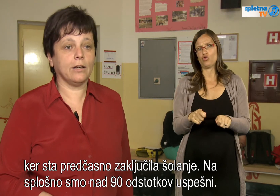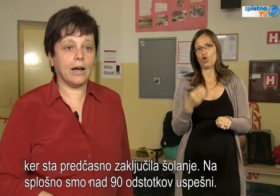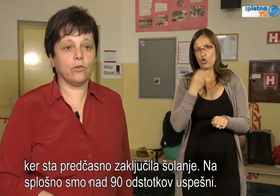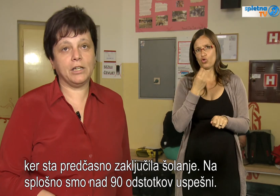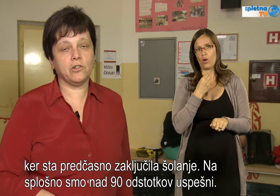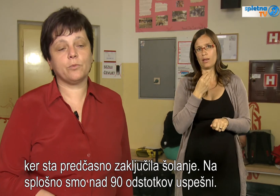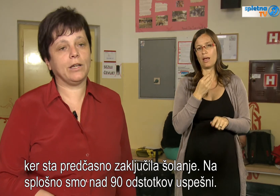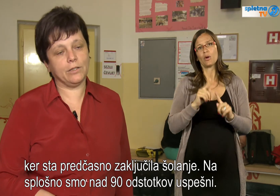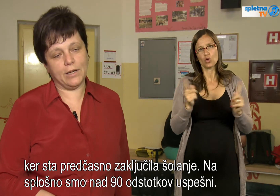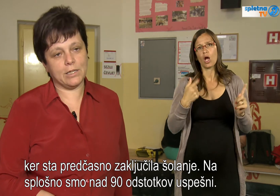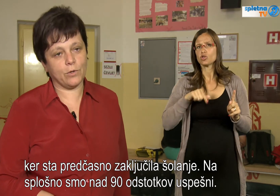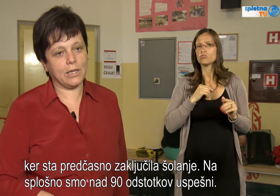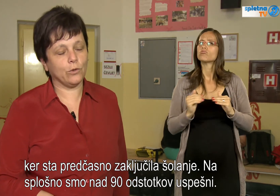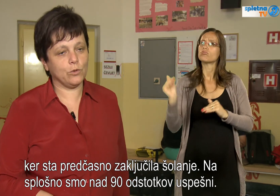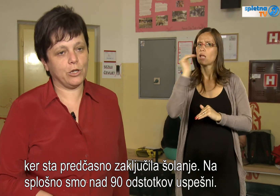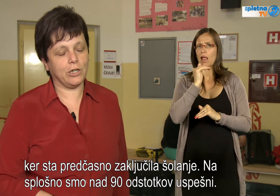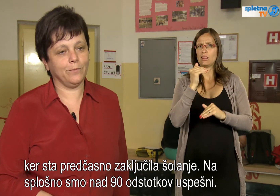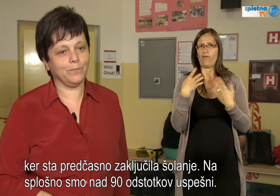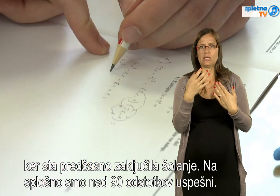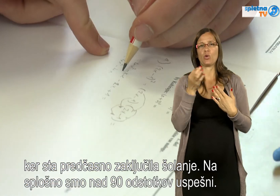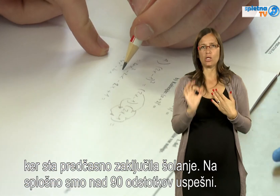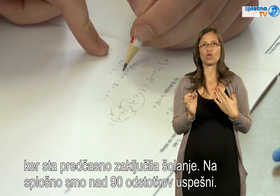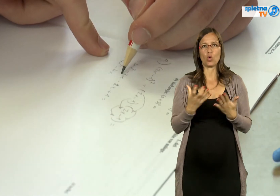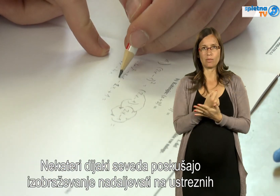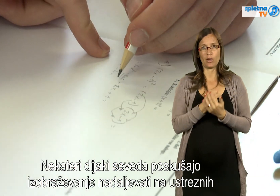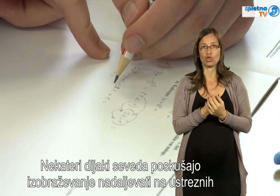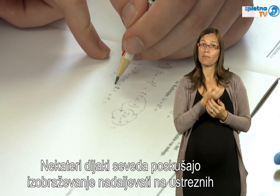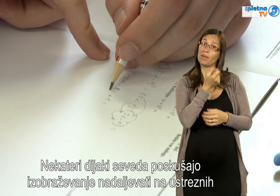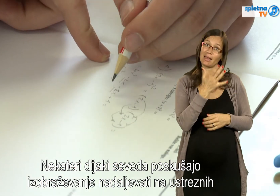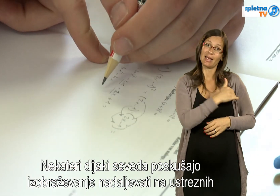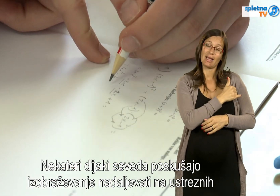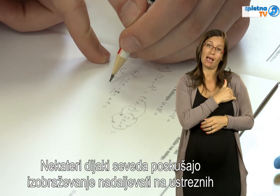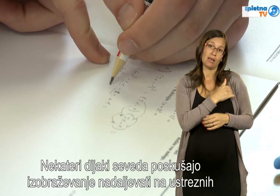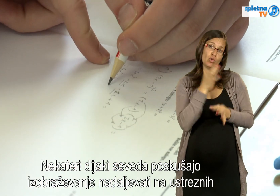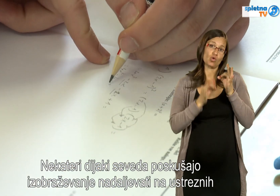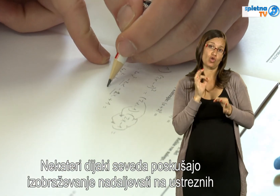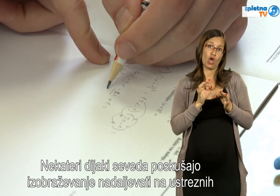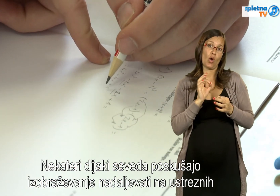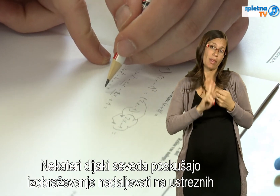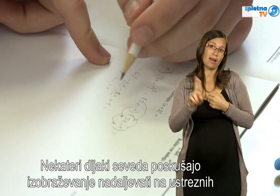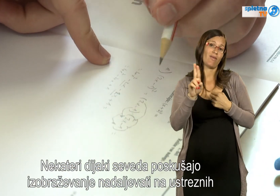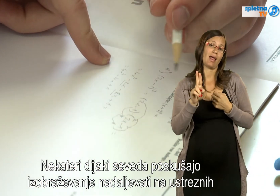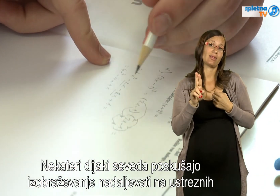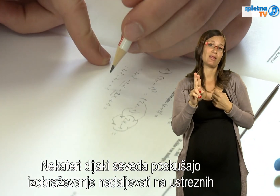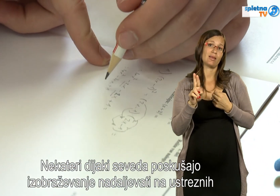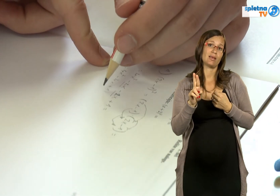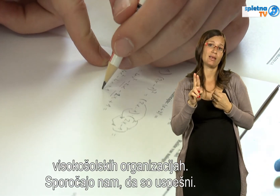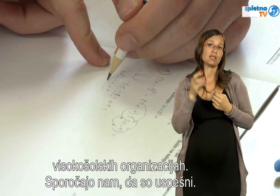Generalno gledano smo nad 90% uspešni. Nekateri dijaki poskušajo seveda nadaljevati izobraževanje na ustreznih